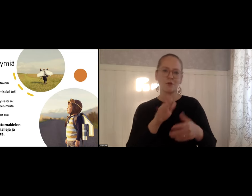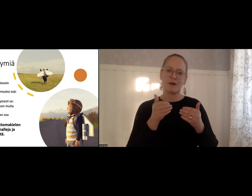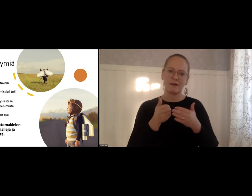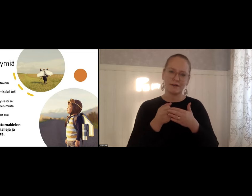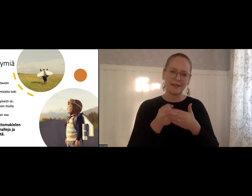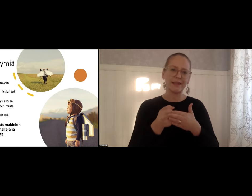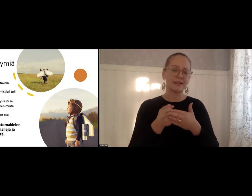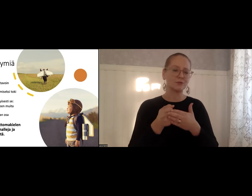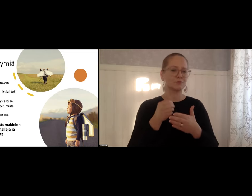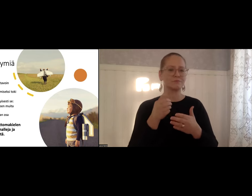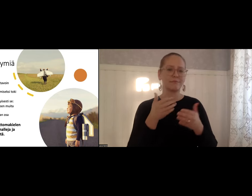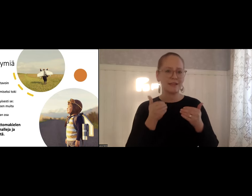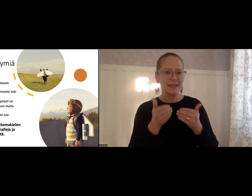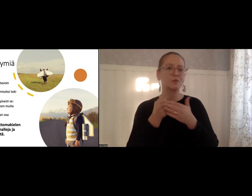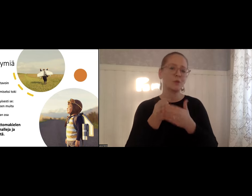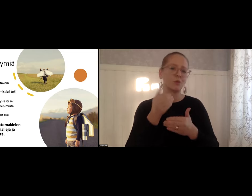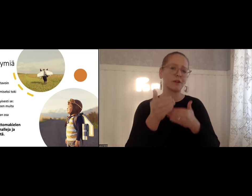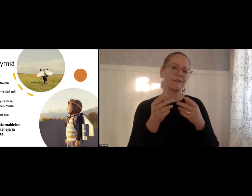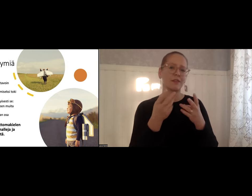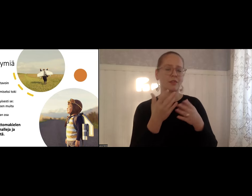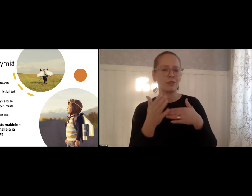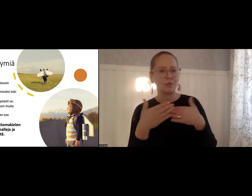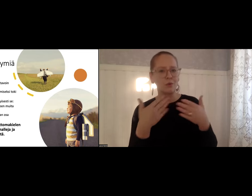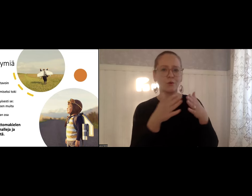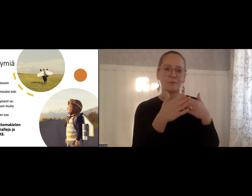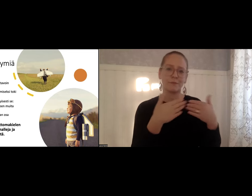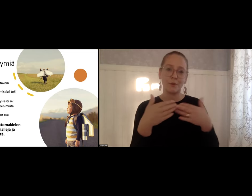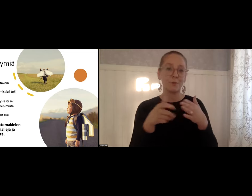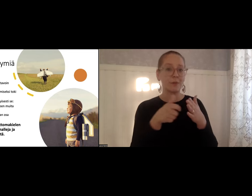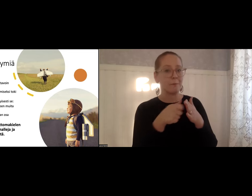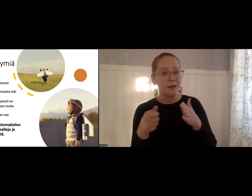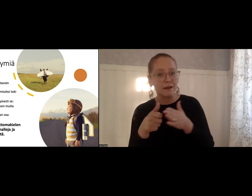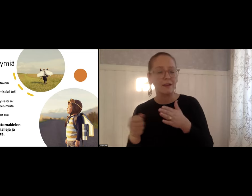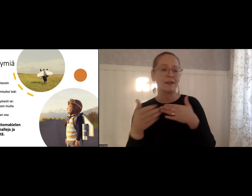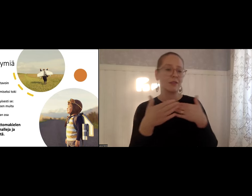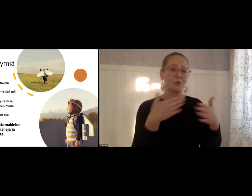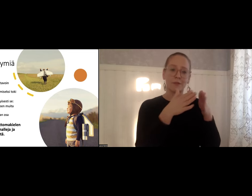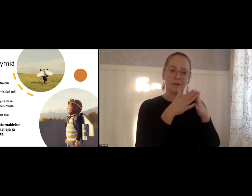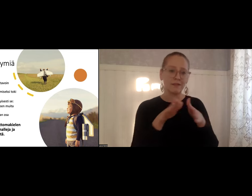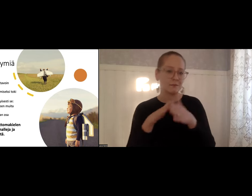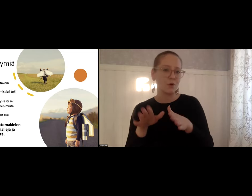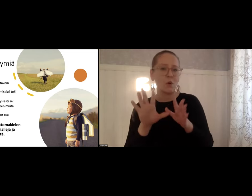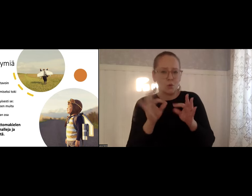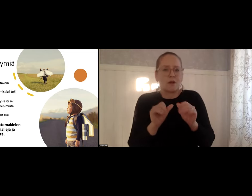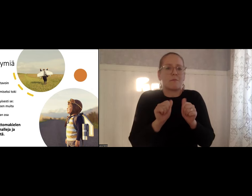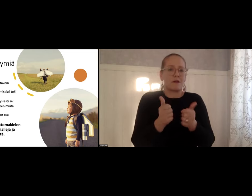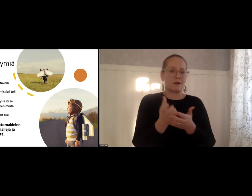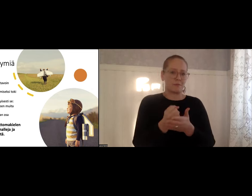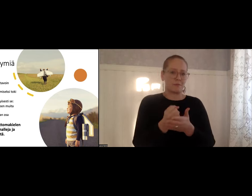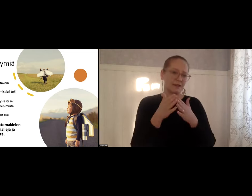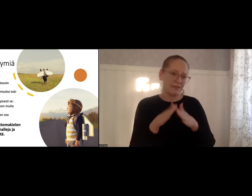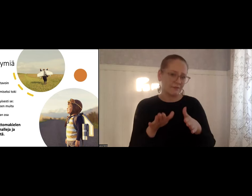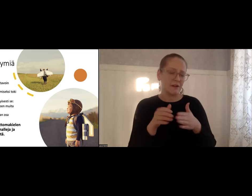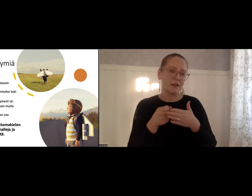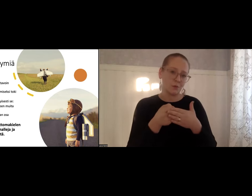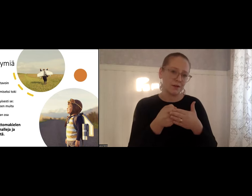että tarvitaan sellaista tukea lapsille ja perheille ja erilaisia työtapoja